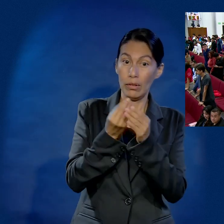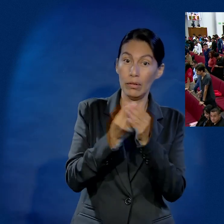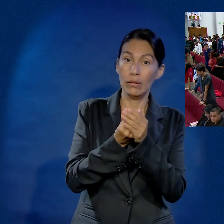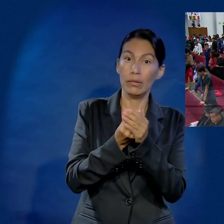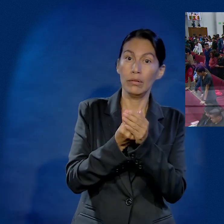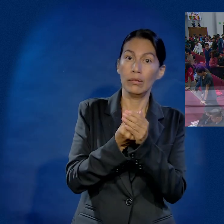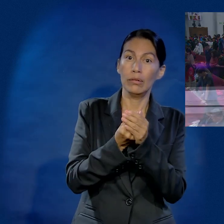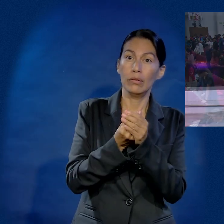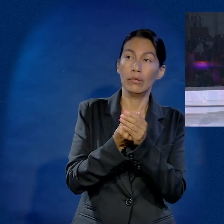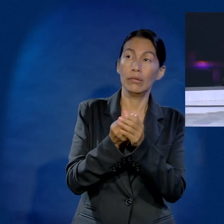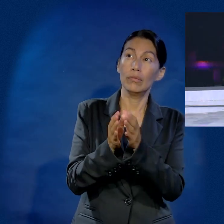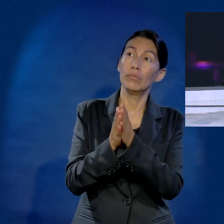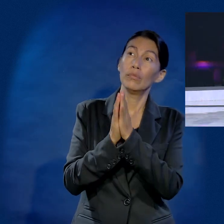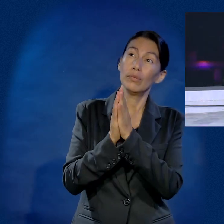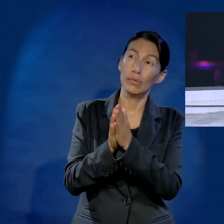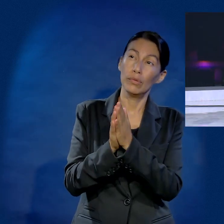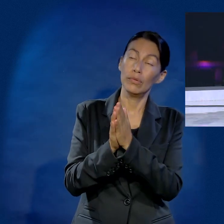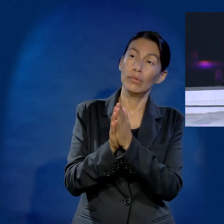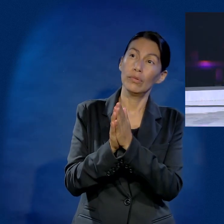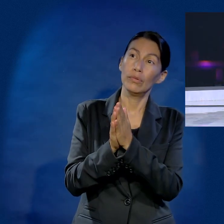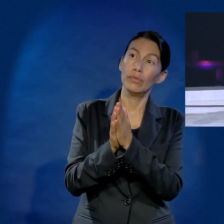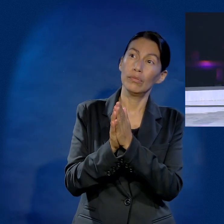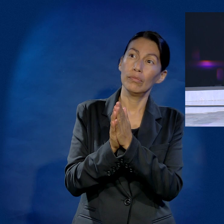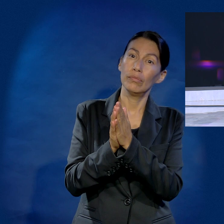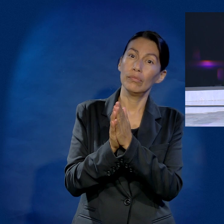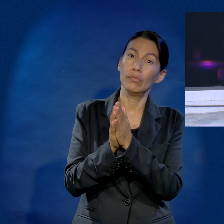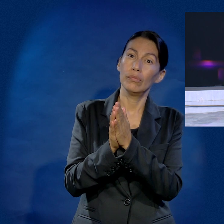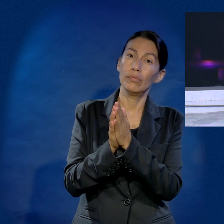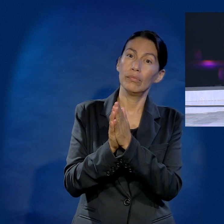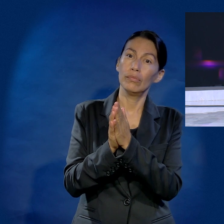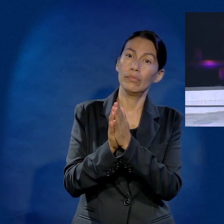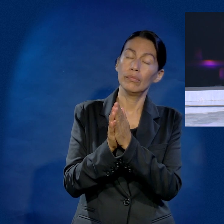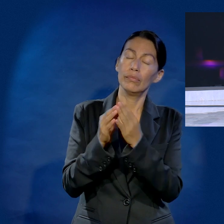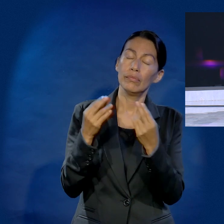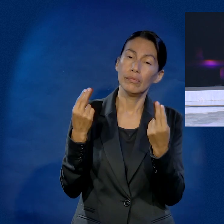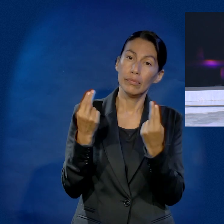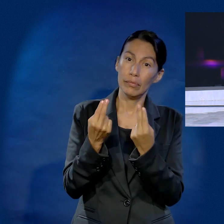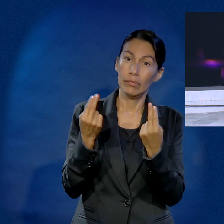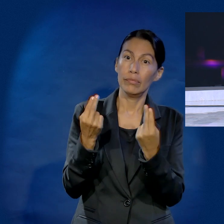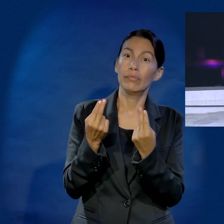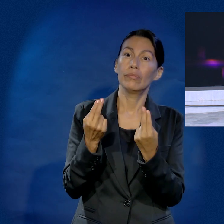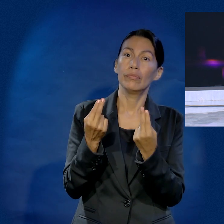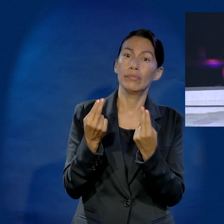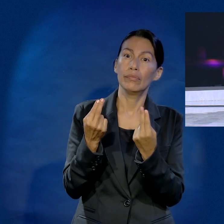Señor, nos tenemos que ir a las clases. Pero de verdad, ¿cuánto